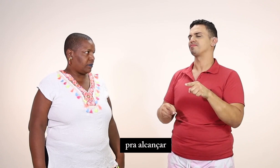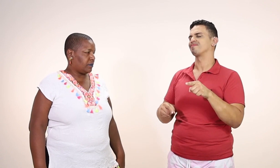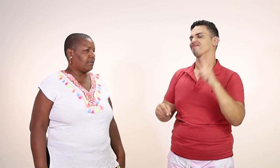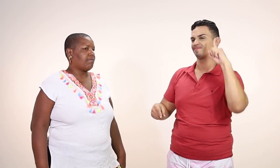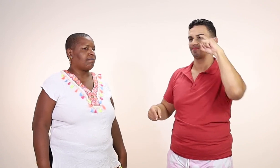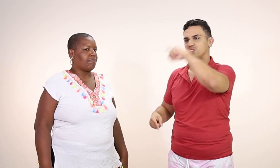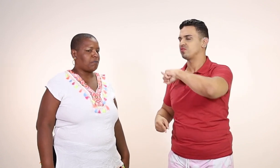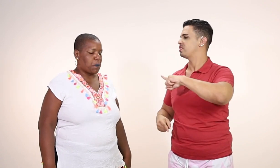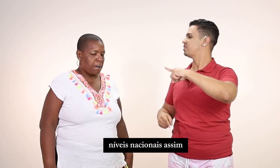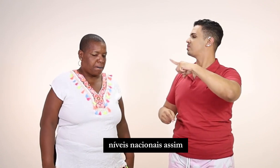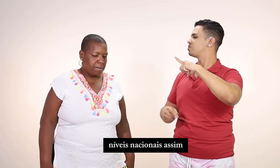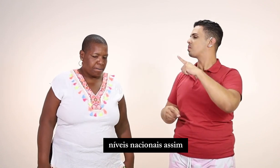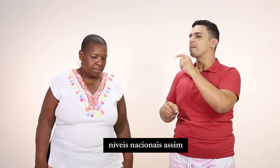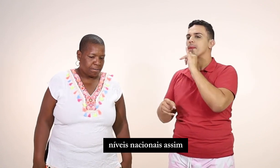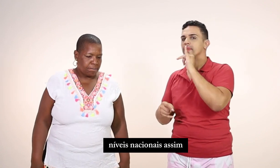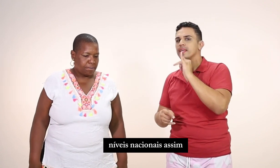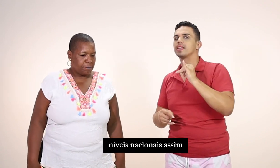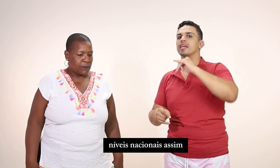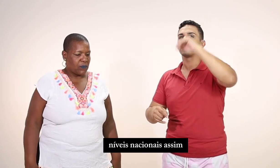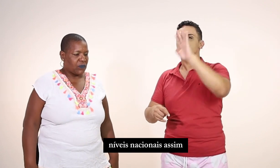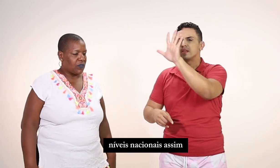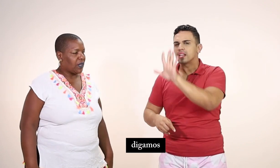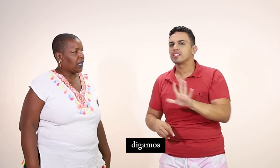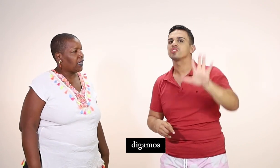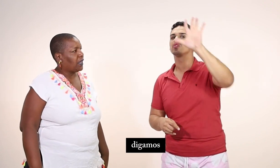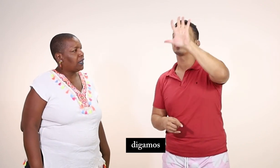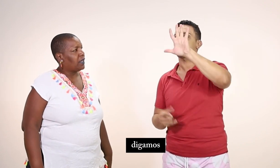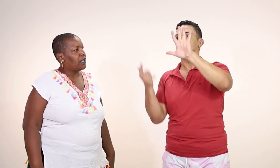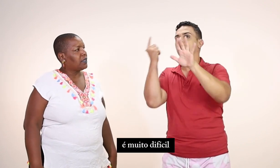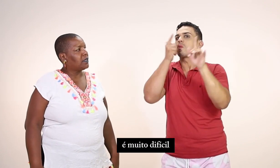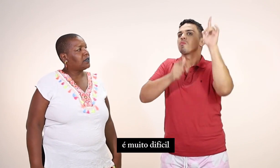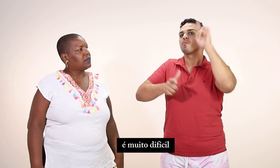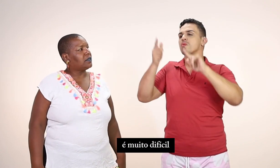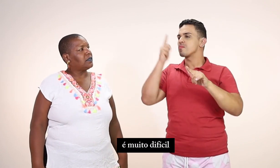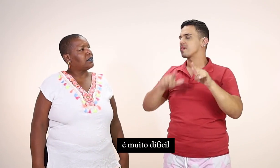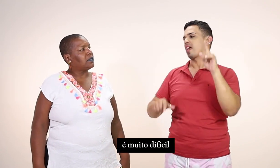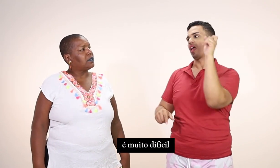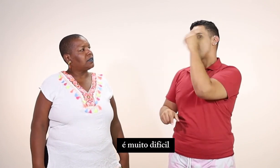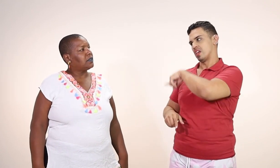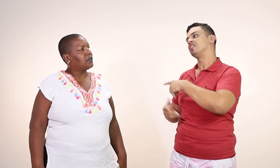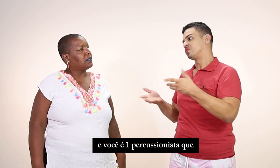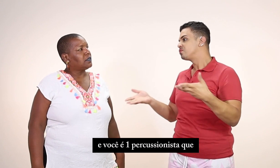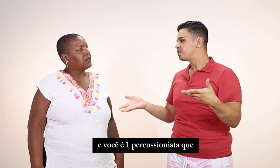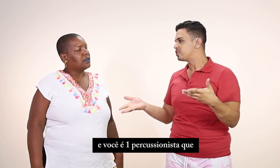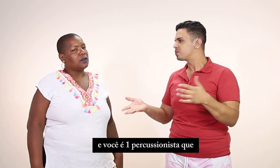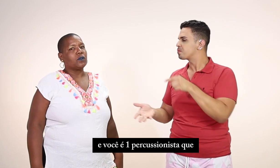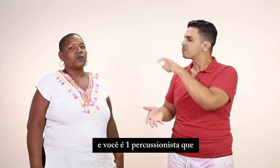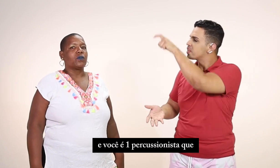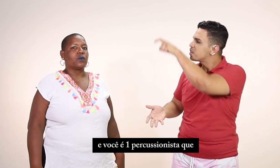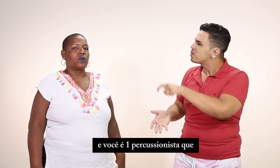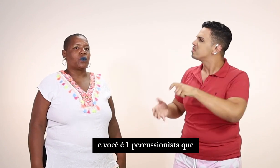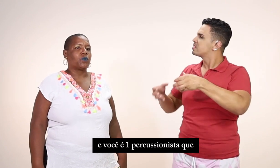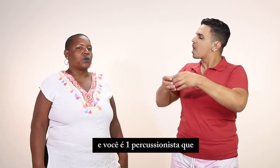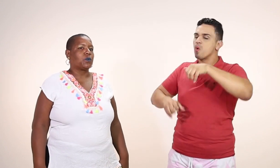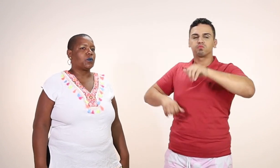alcançar níveis nacionais, assim, digamos, é muito difícil. E você é um percussionista que